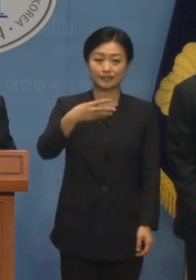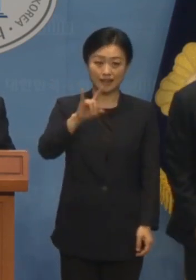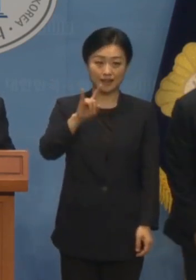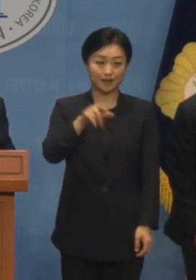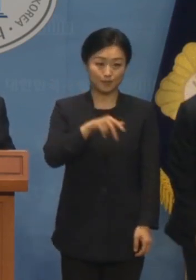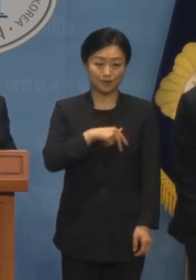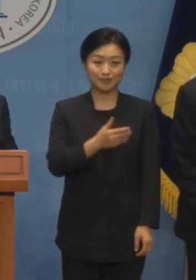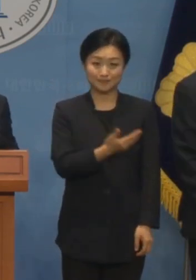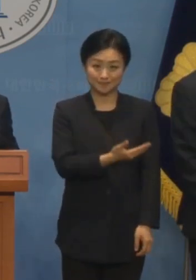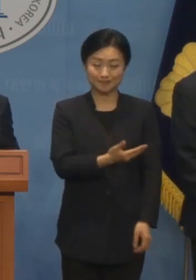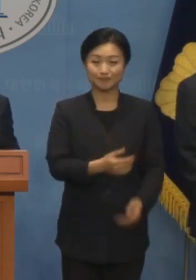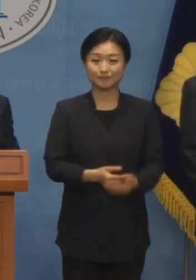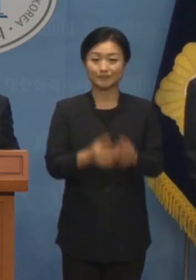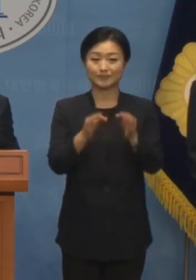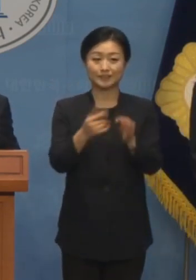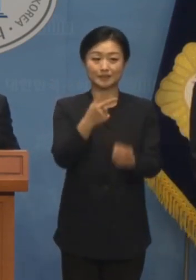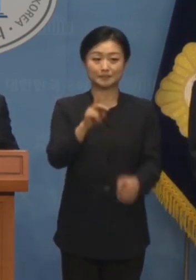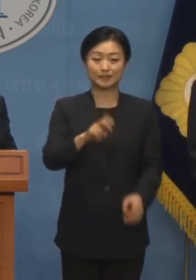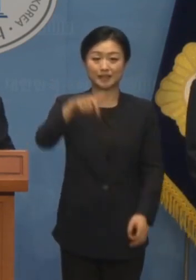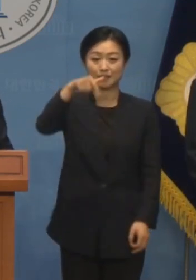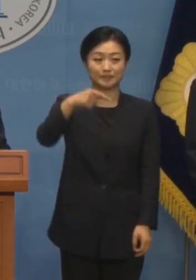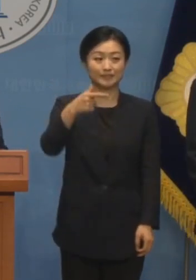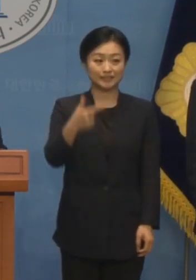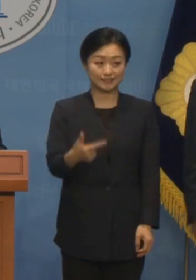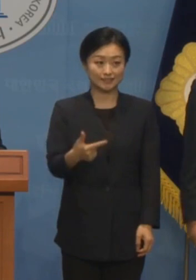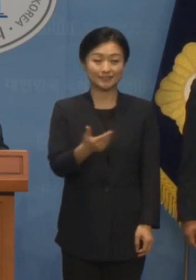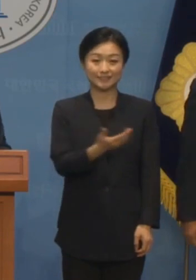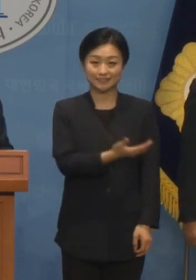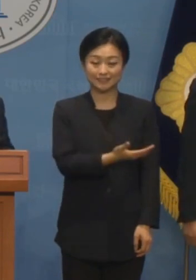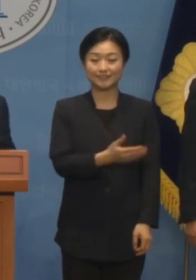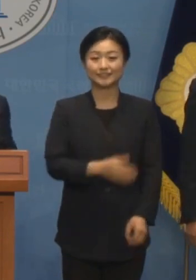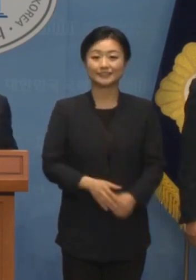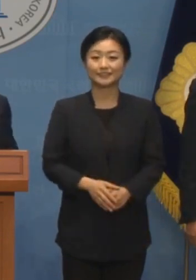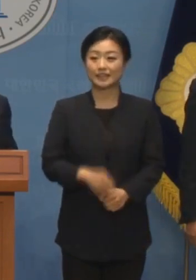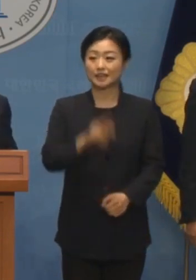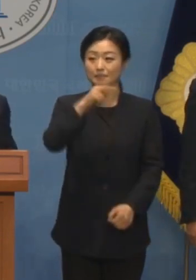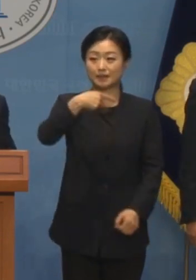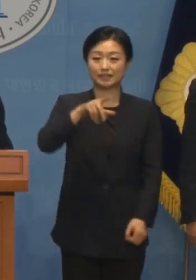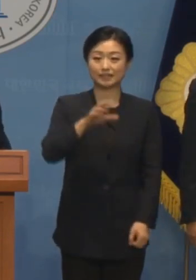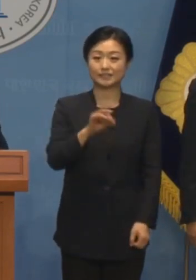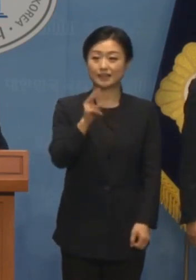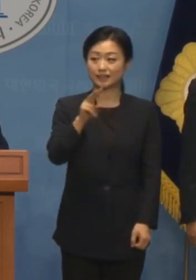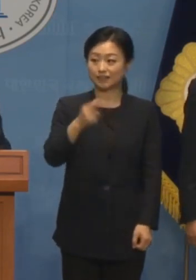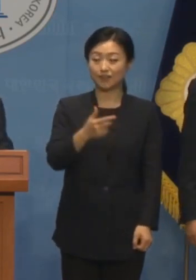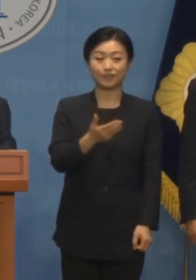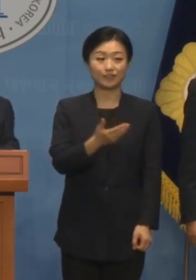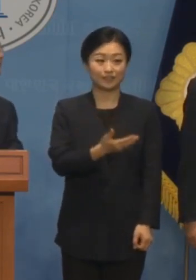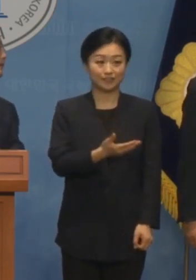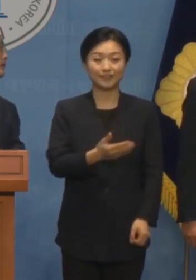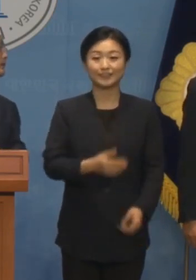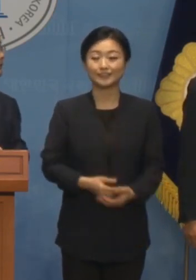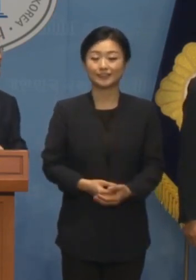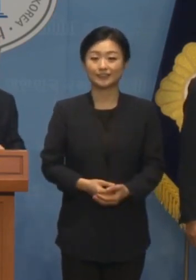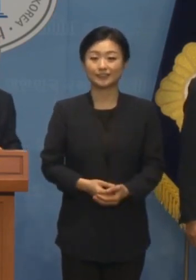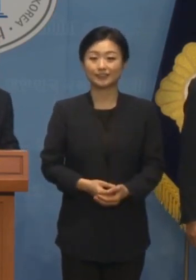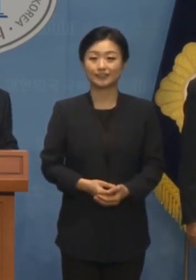참석하셨습니다. 김남근 의원님 참석하셨습니다. 박상혁 의원님 참석하셨습니다.